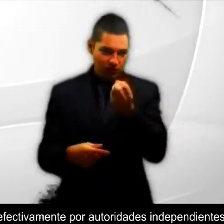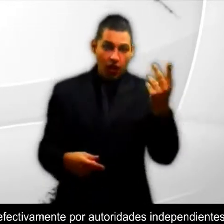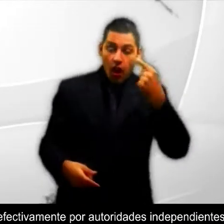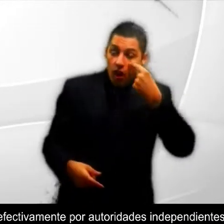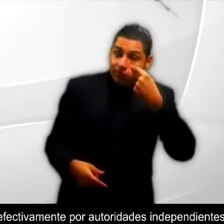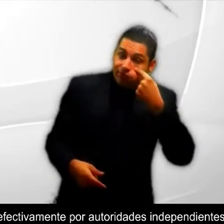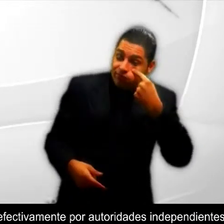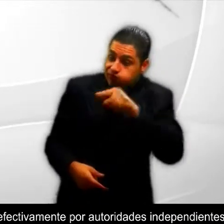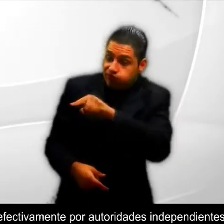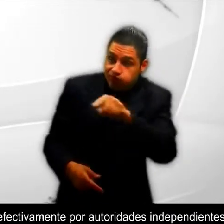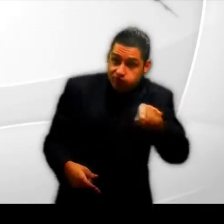independientes.